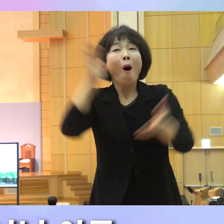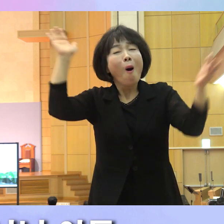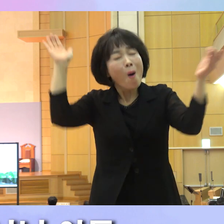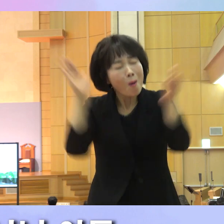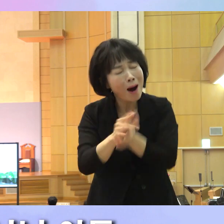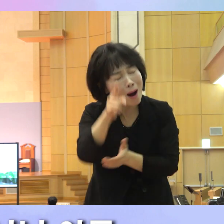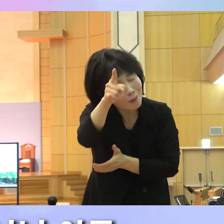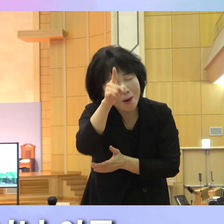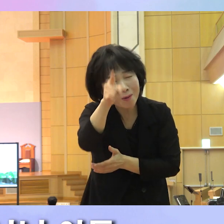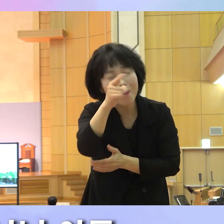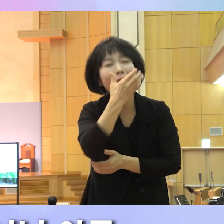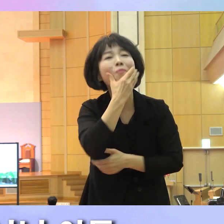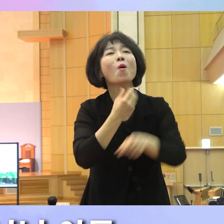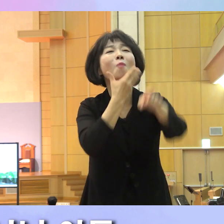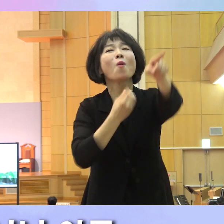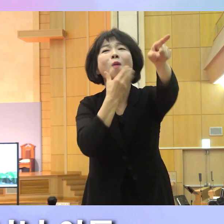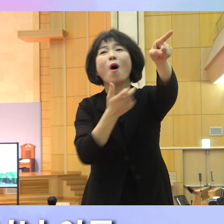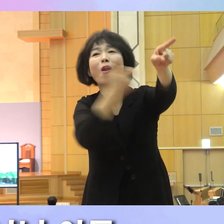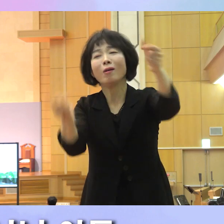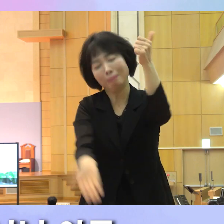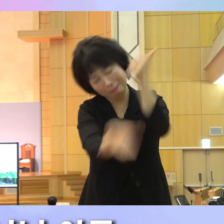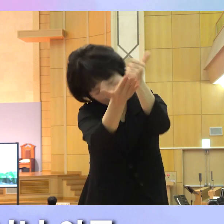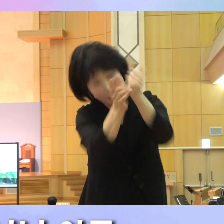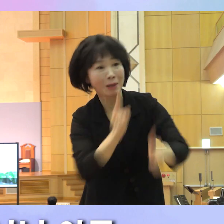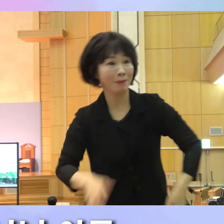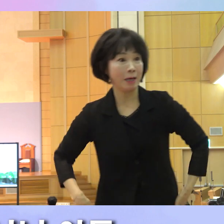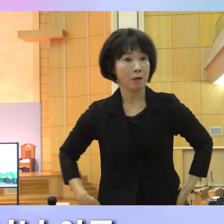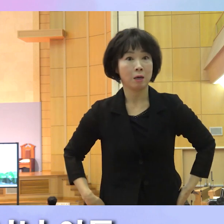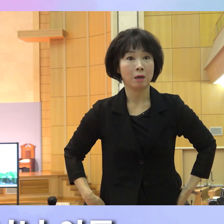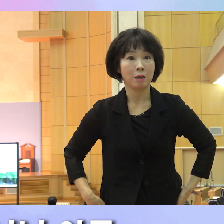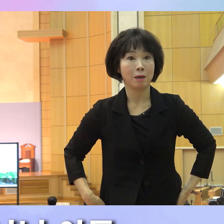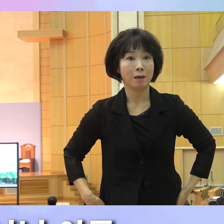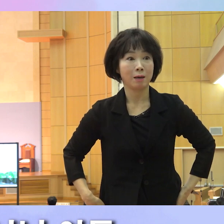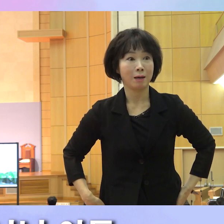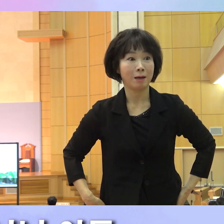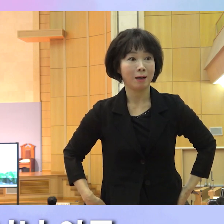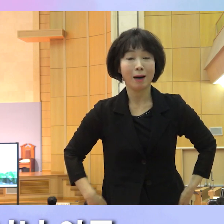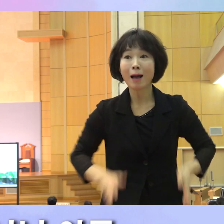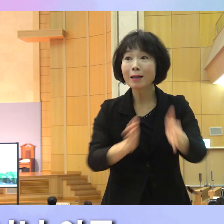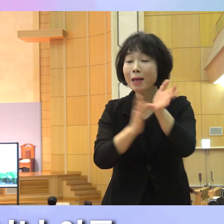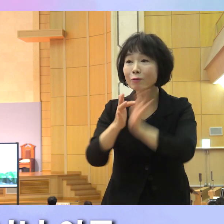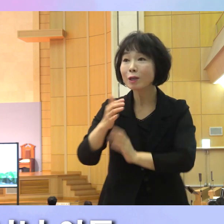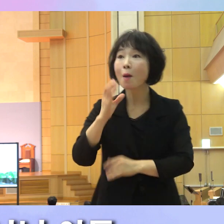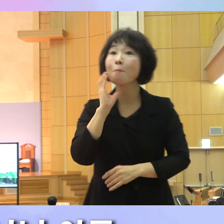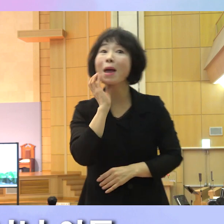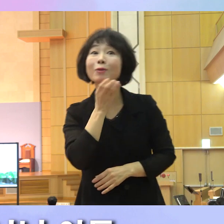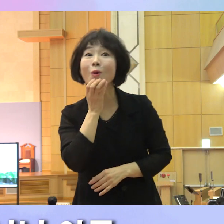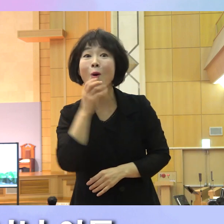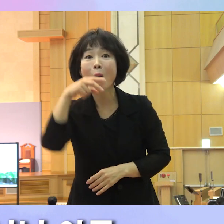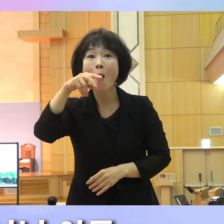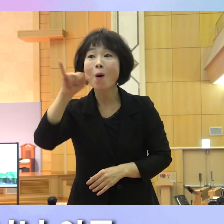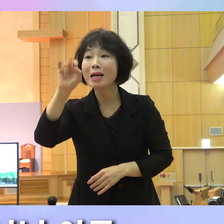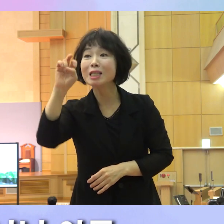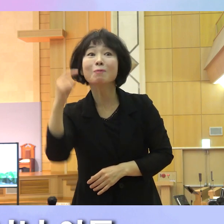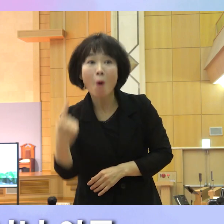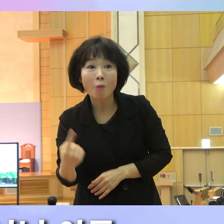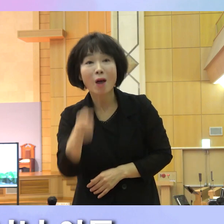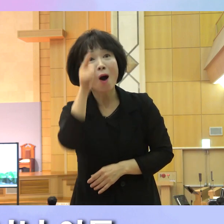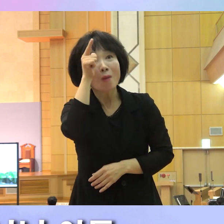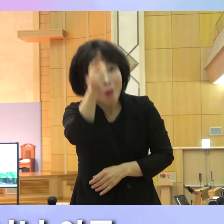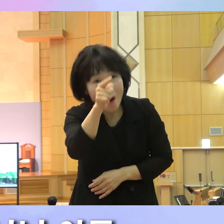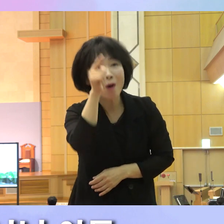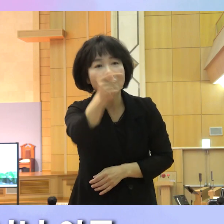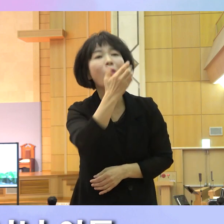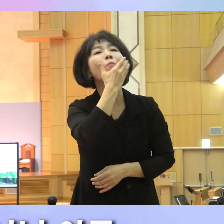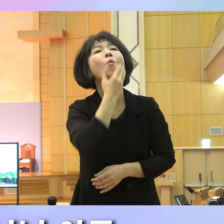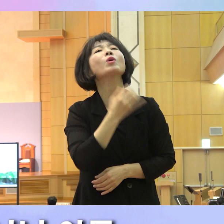12 제자가 되었다고 복이 있는 것이 아니라 바요나 시몬아, 시몬이는 본 이름입니다. 본명이에요. 본명.